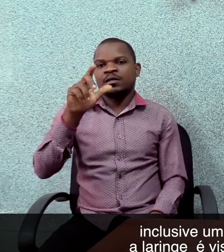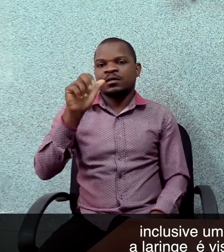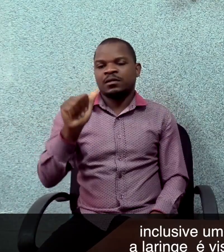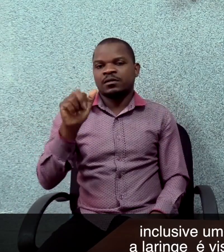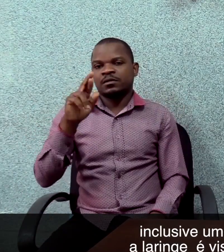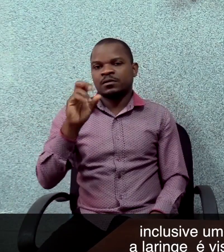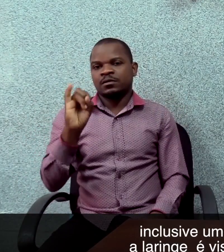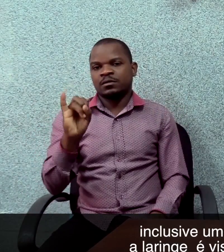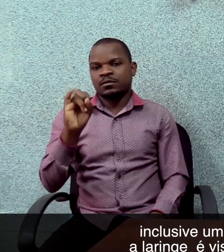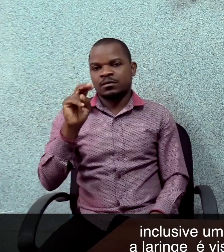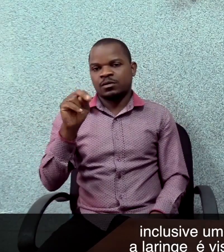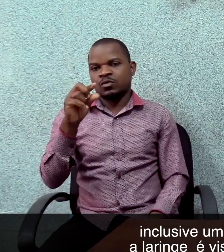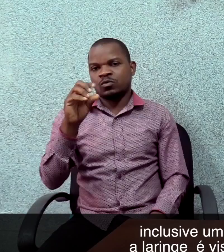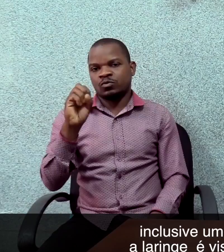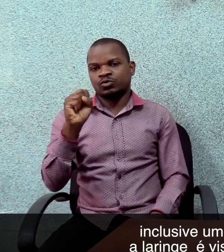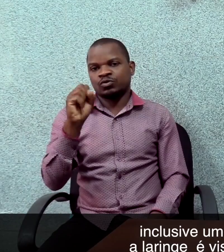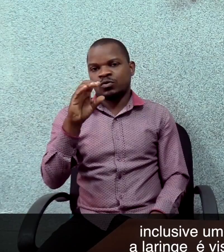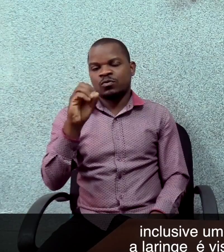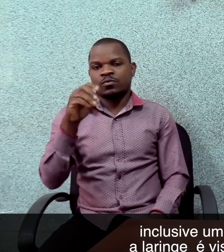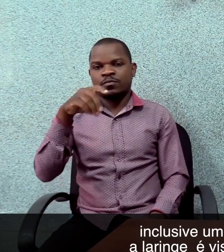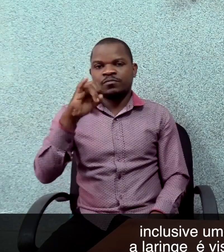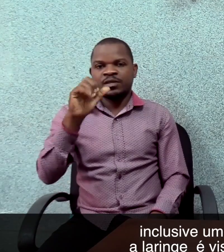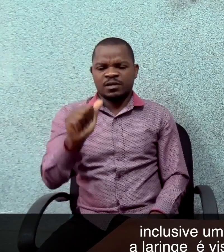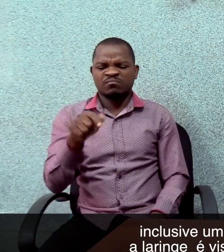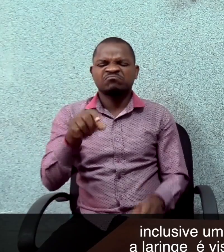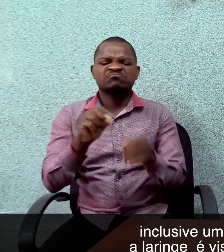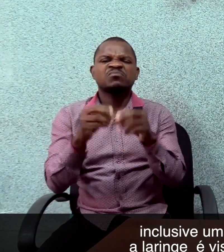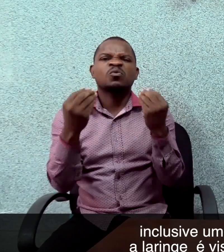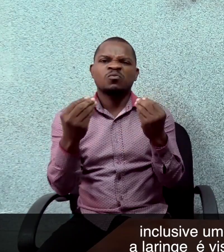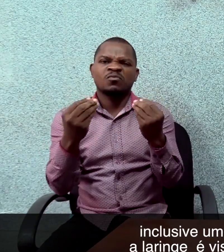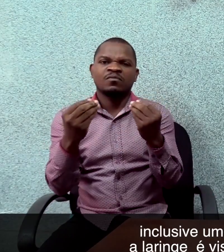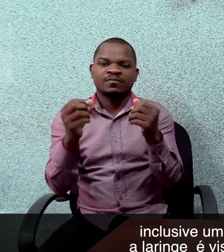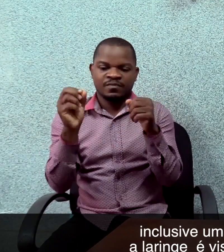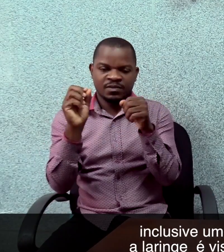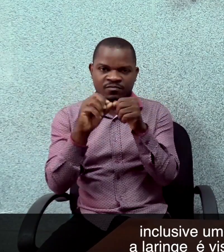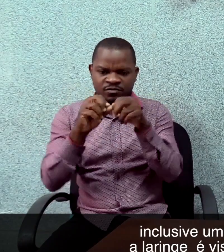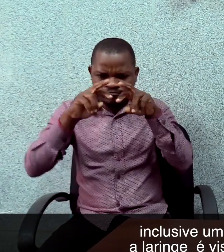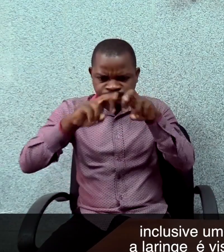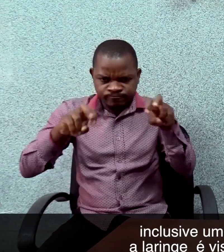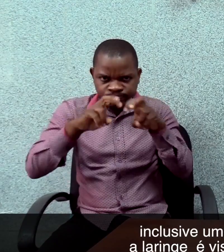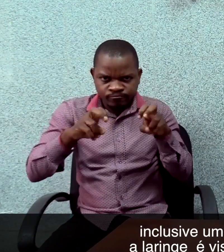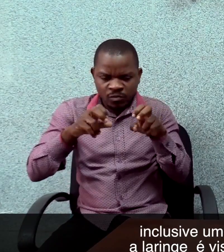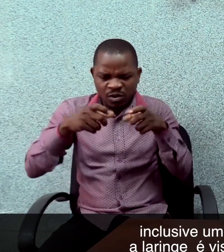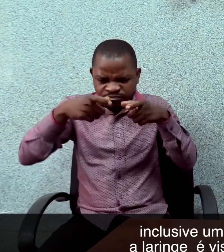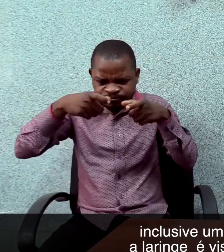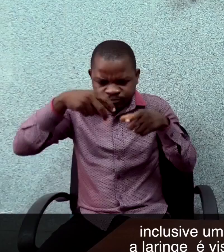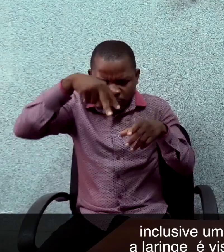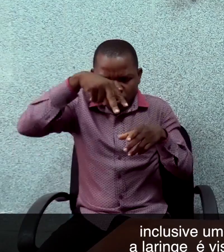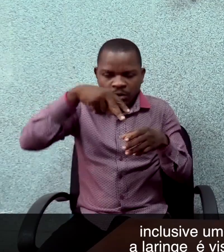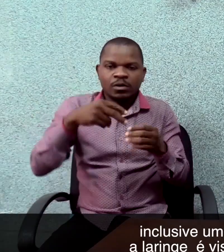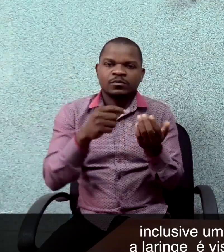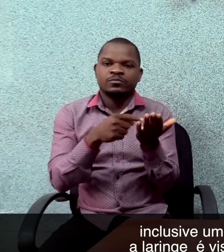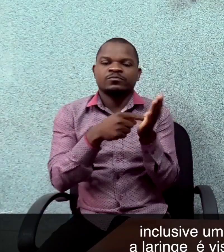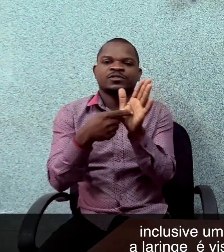uma telelaringoscopia, que é um exame que é feito através e as imagens da laringe saem a